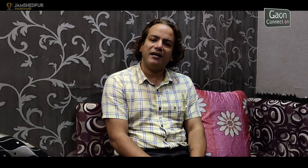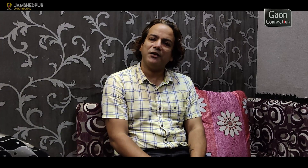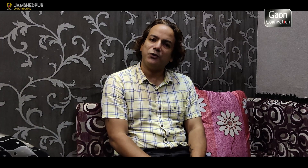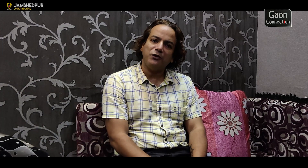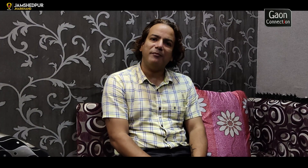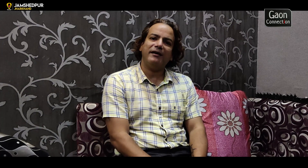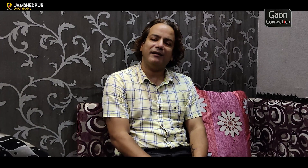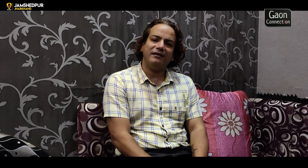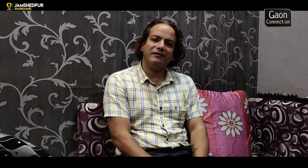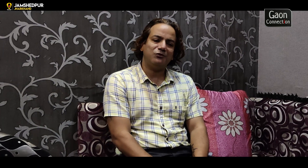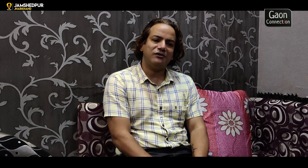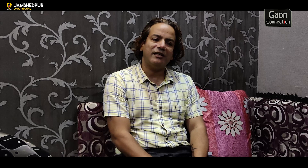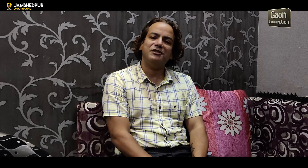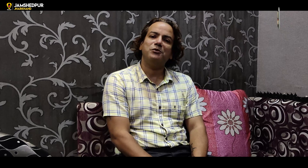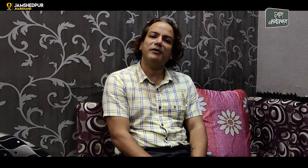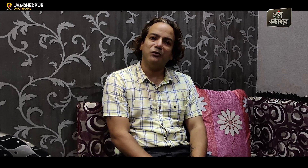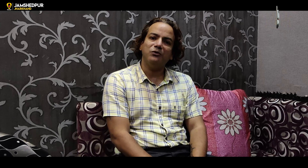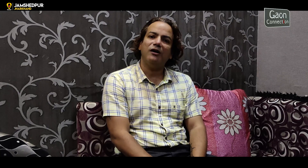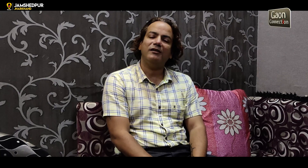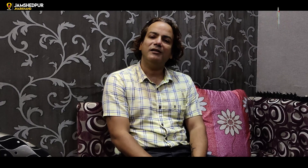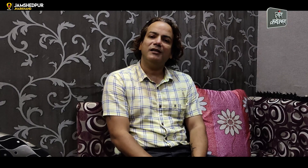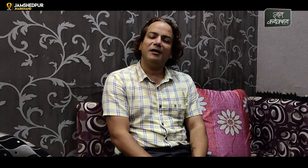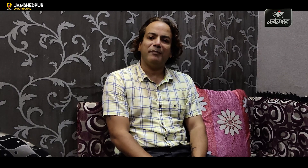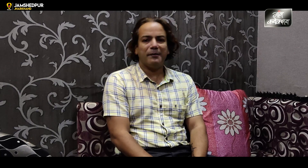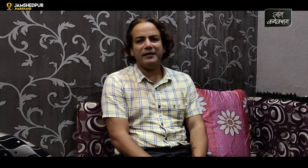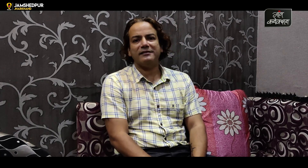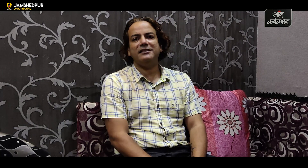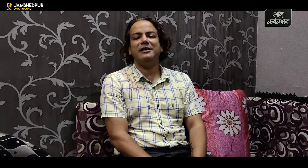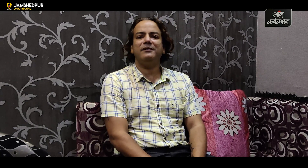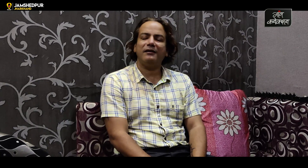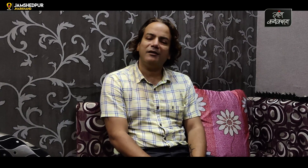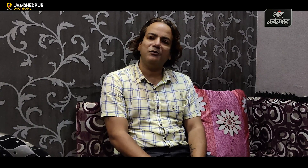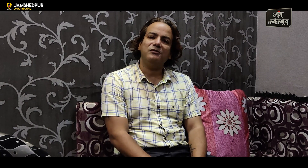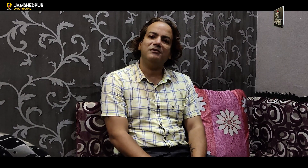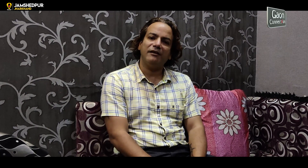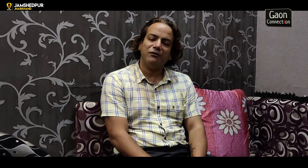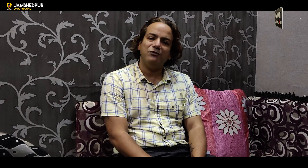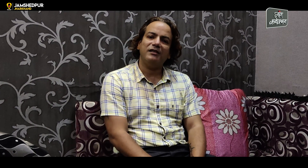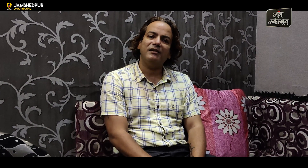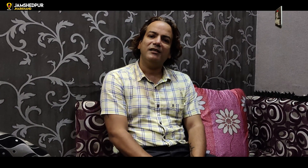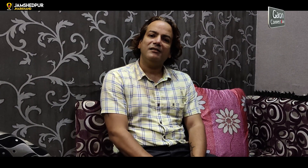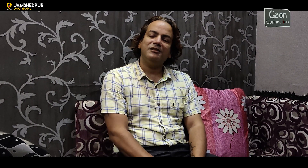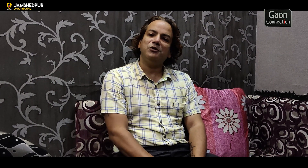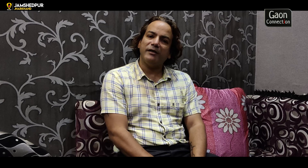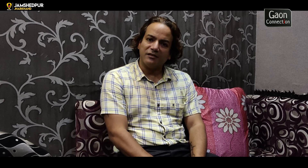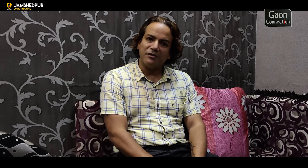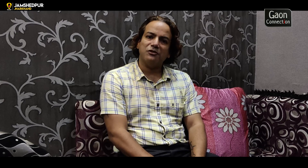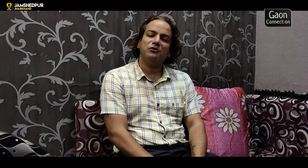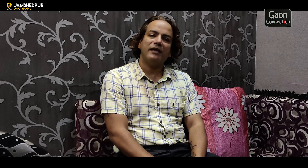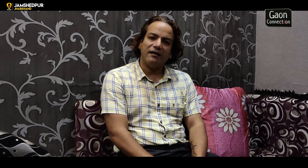कि क्यों ना मैं इसको चैलेंज के रूप में लूँ और मैं अपनी एक ऐसी टीम खड़ी करूँ डेफ लोगों की, जिनको मैं समझ सकूँ, साइन